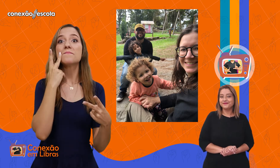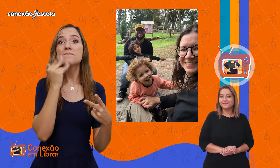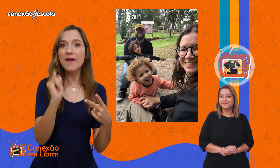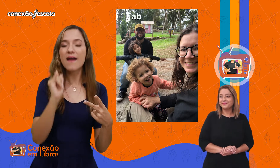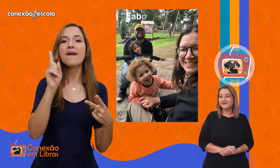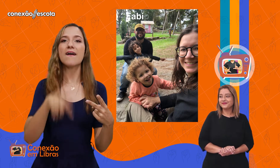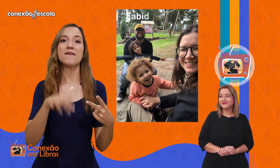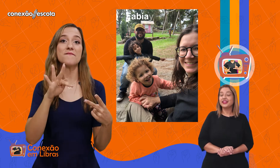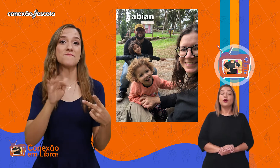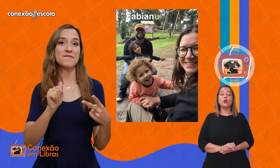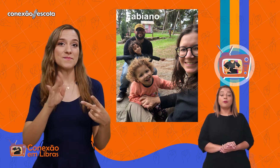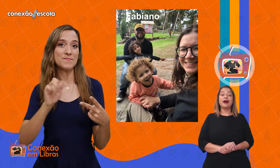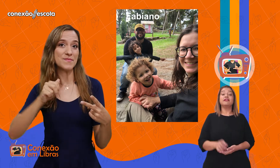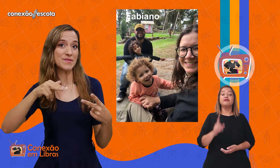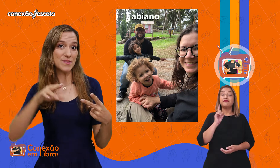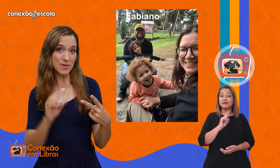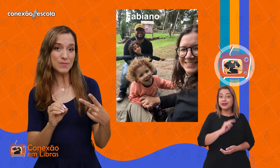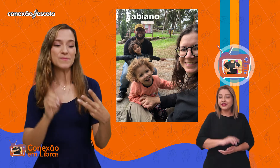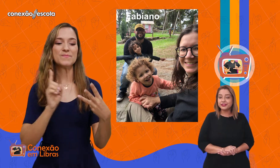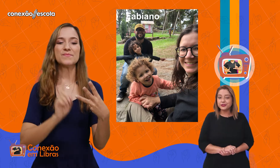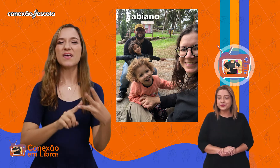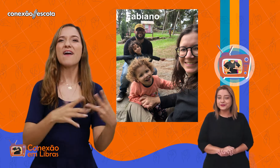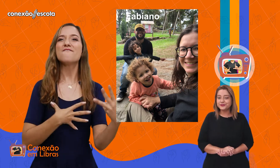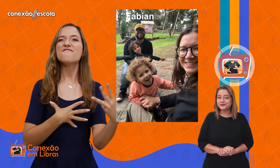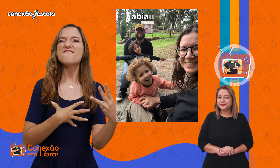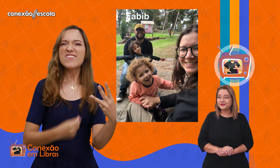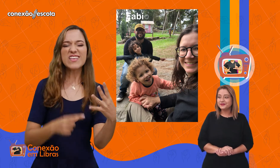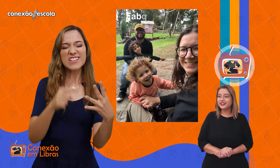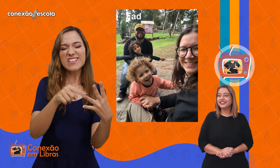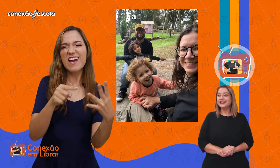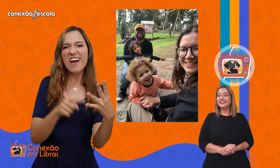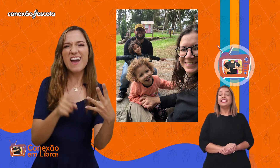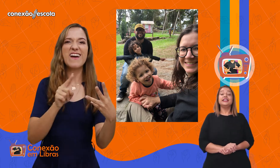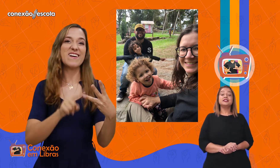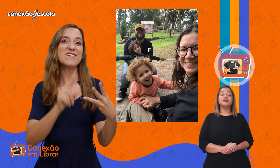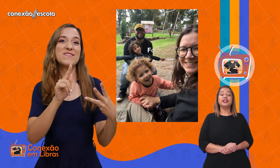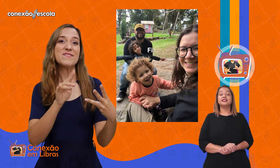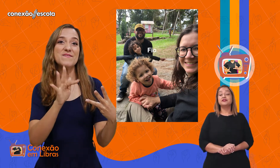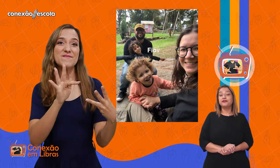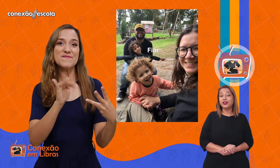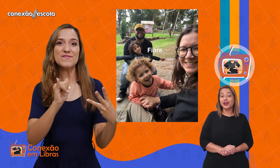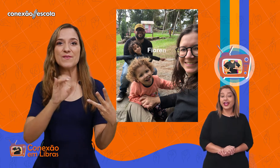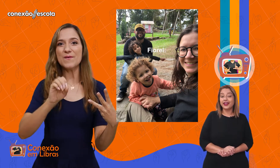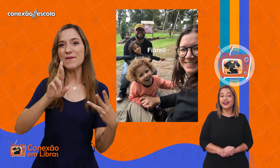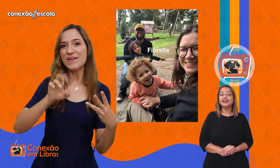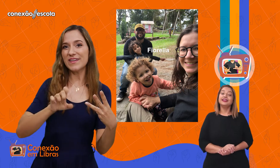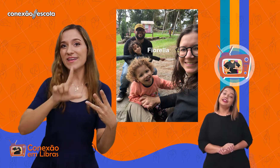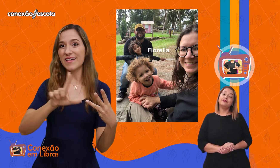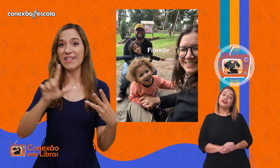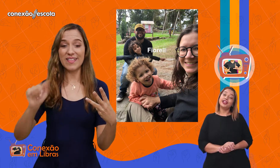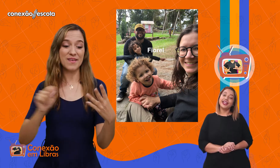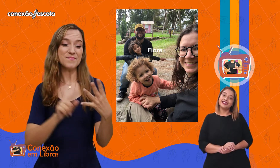o pai Fabiano e as filhas Fiorella e Florence.